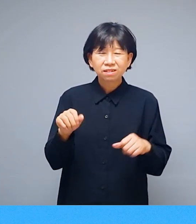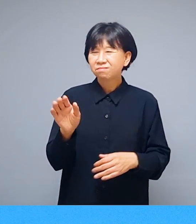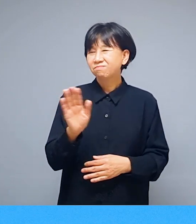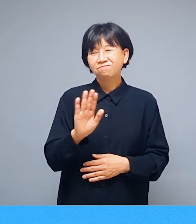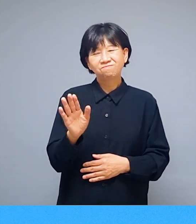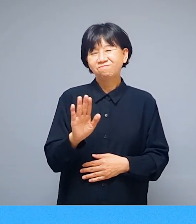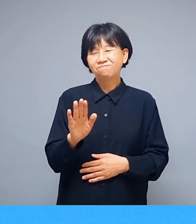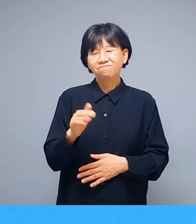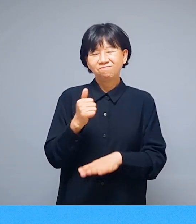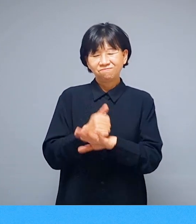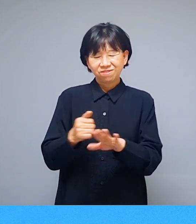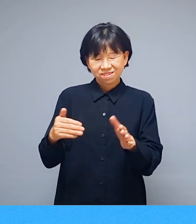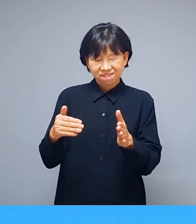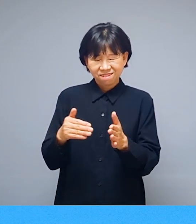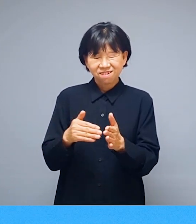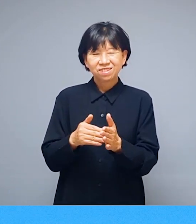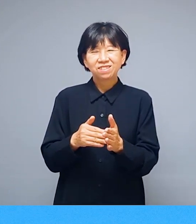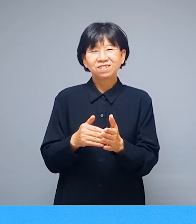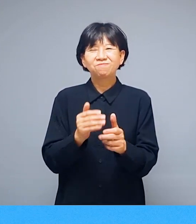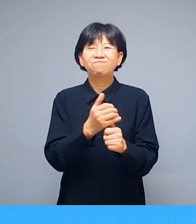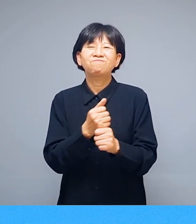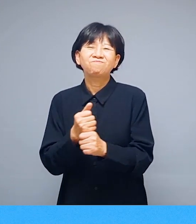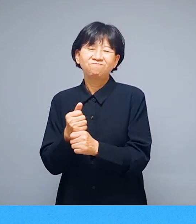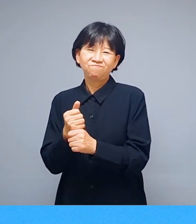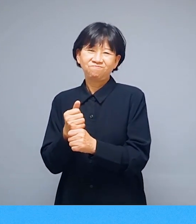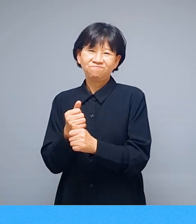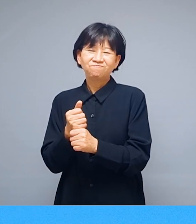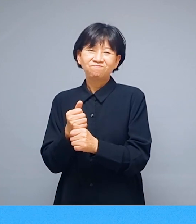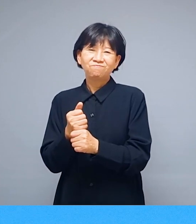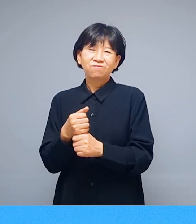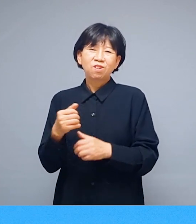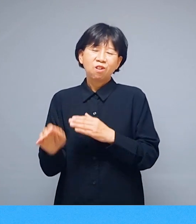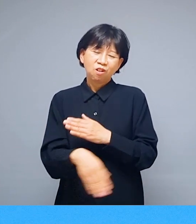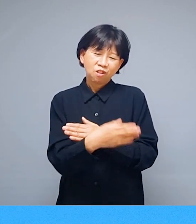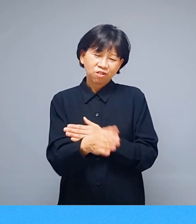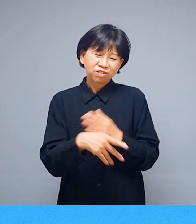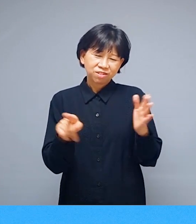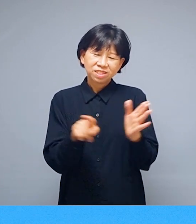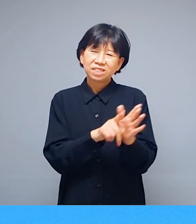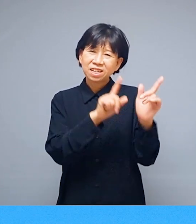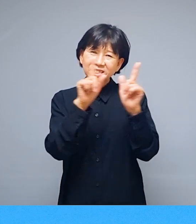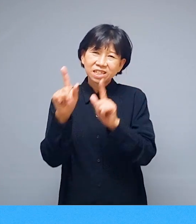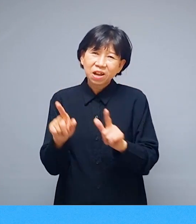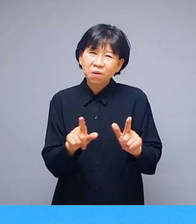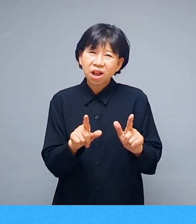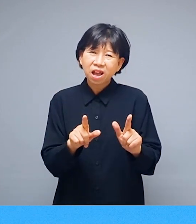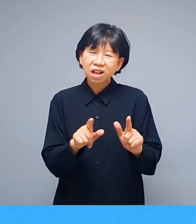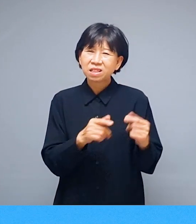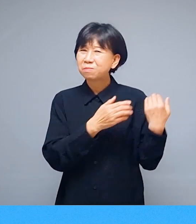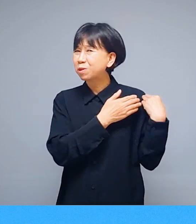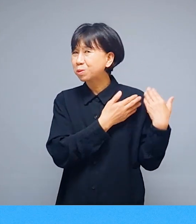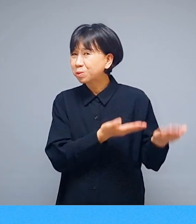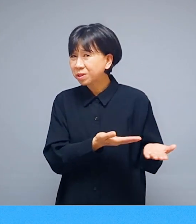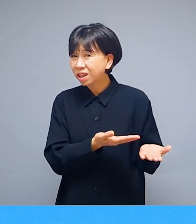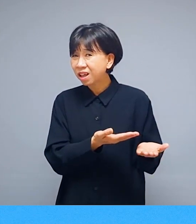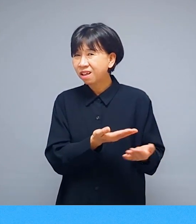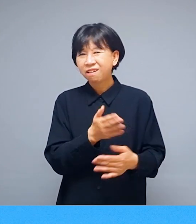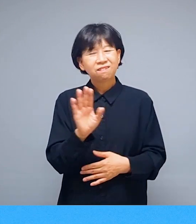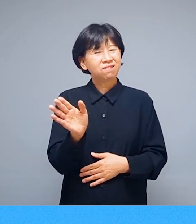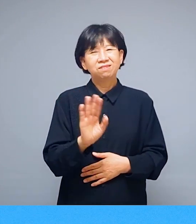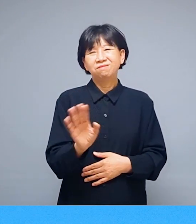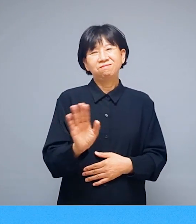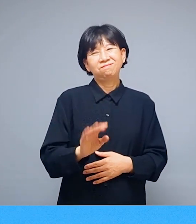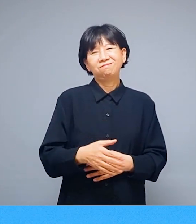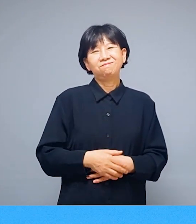하신다. 예전보다 신앙생활이 엉터리인 것 같은 우리도 모른 척 하신다, 외면하신다?